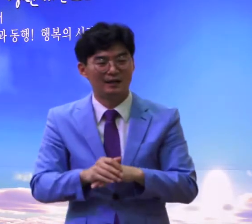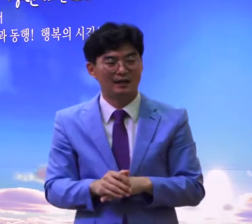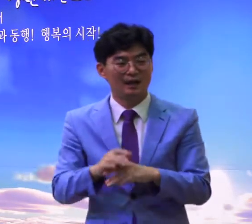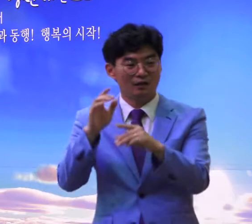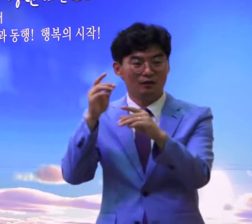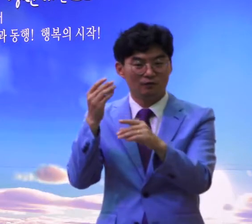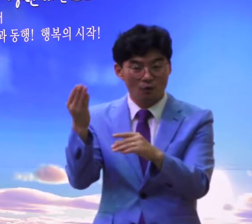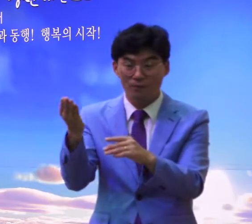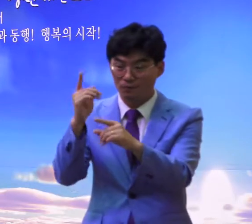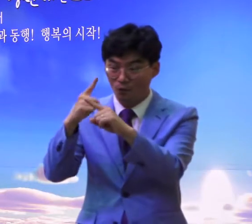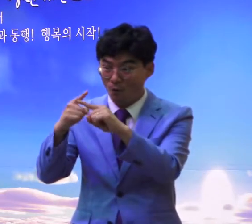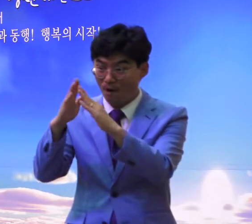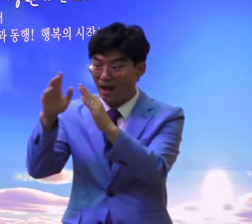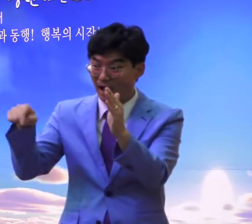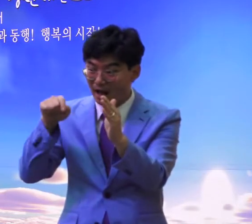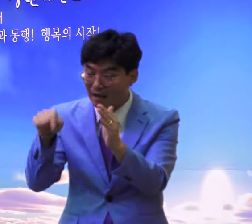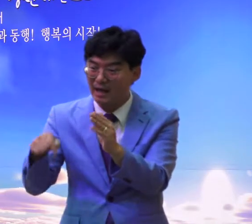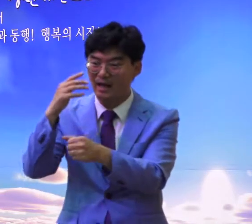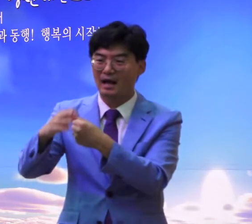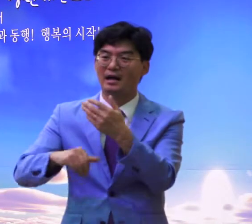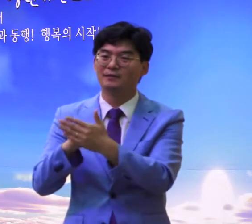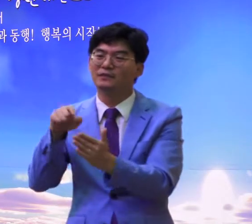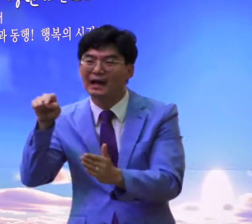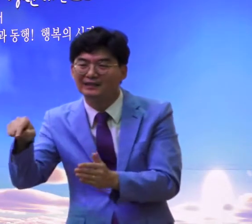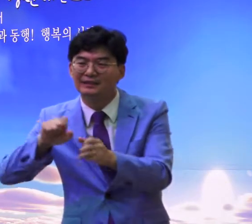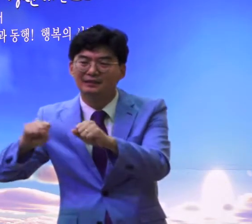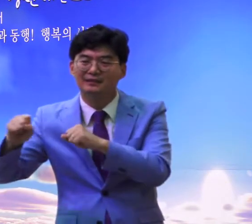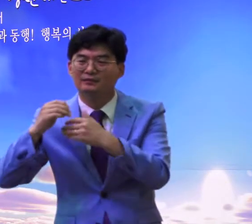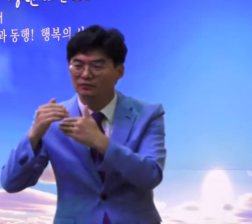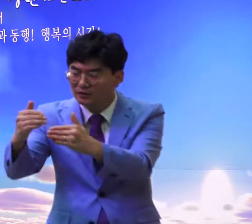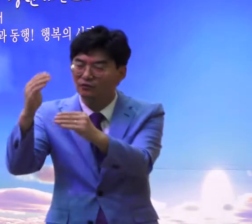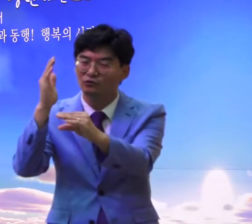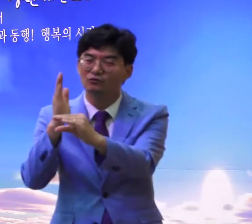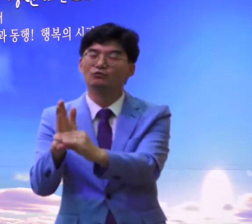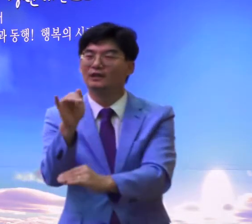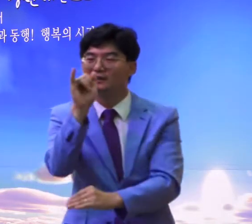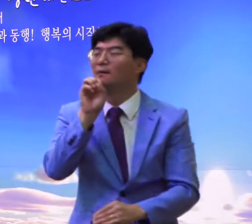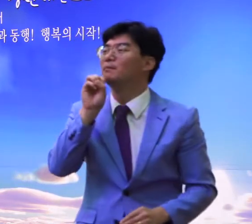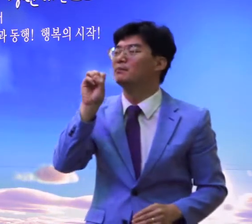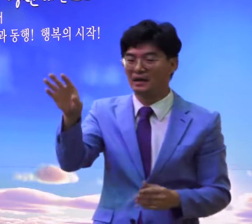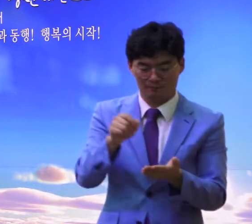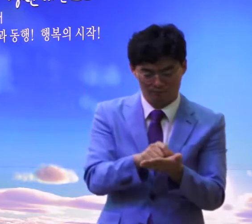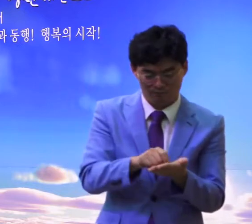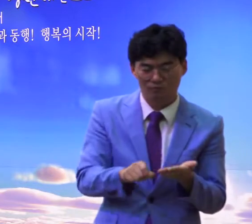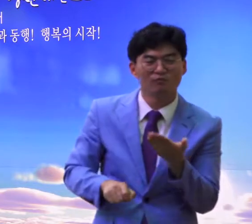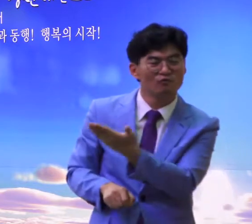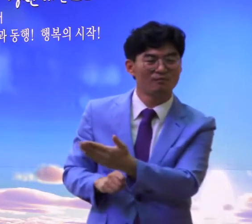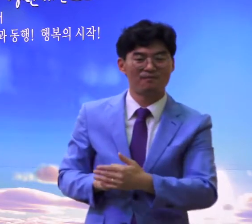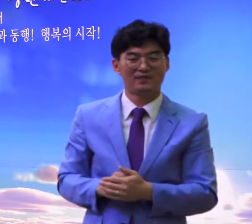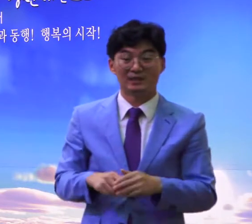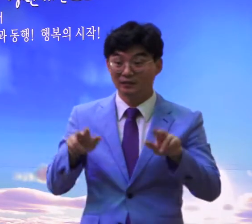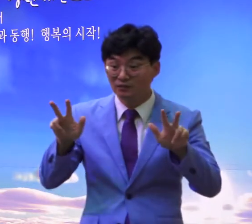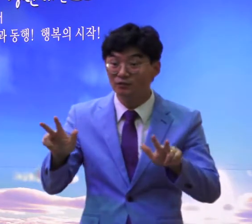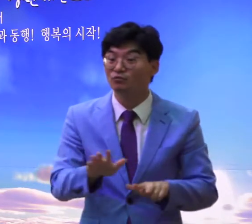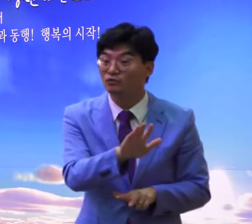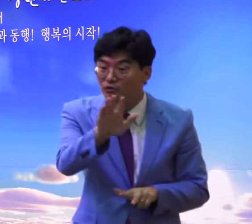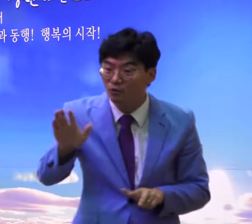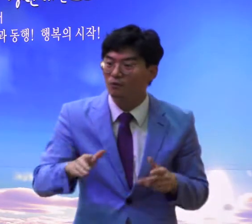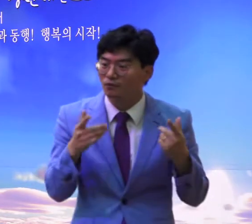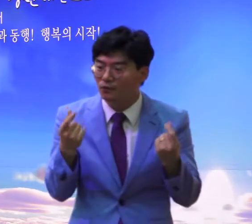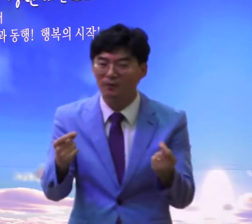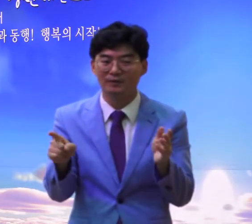계시다 하고 이야기하는 것입니다. 여러분, 이 믿음이 여러분 가운데 있기를 소망합니다. 내가